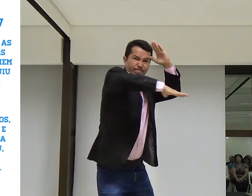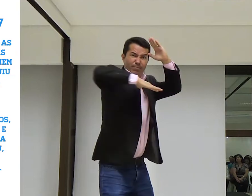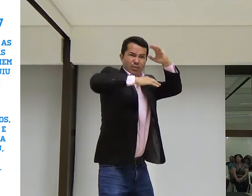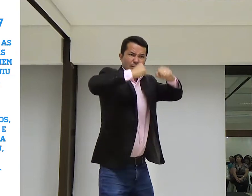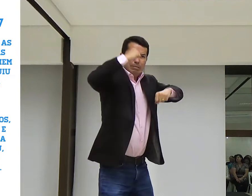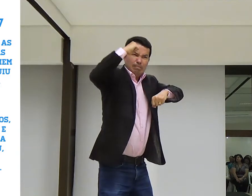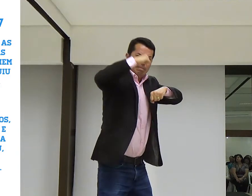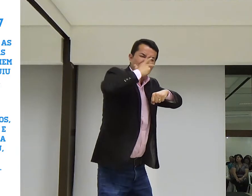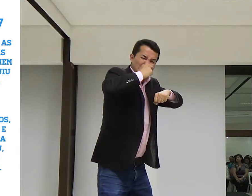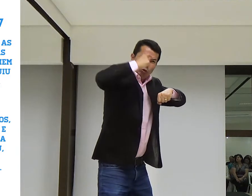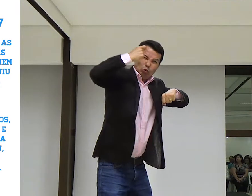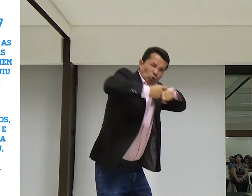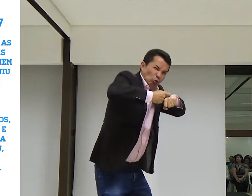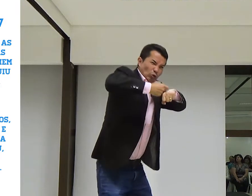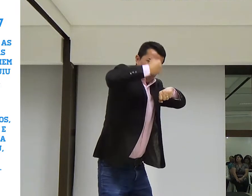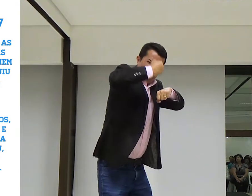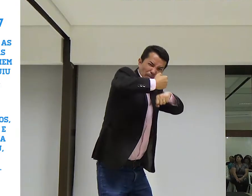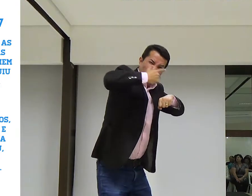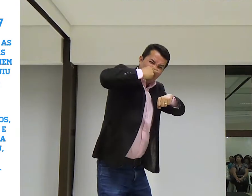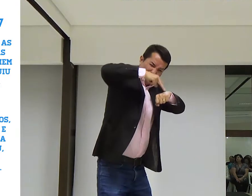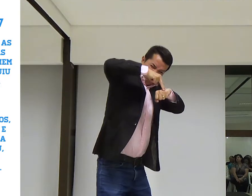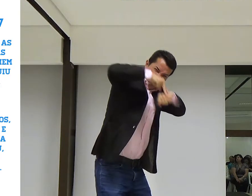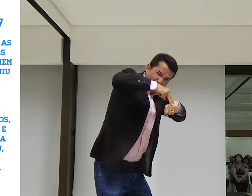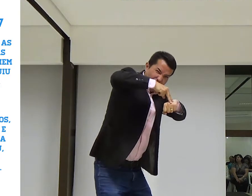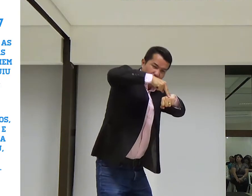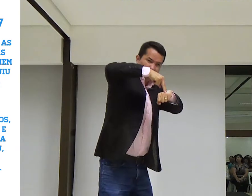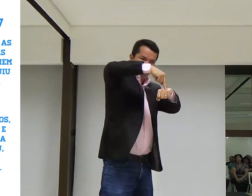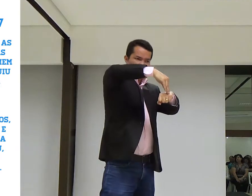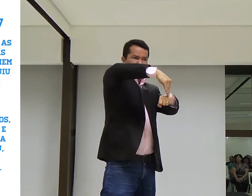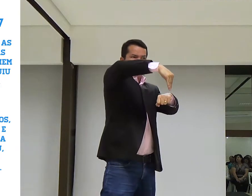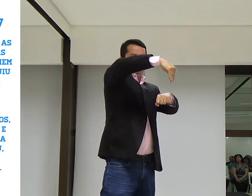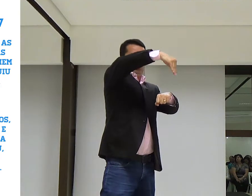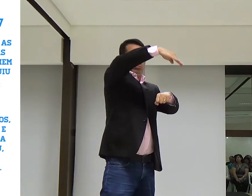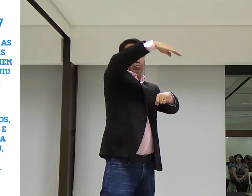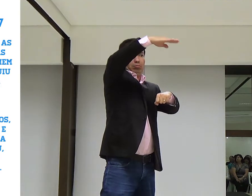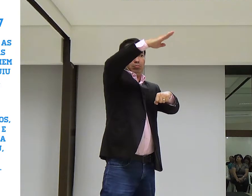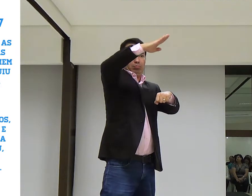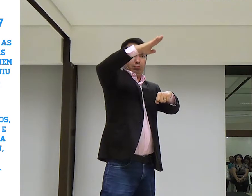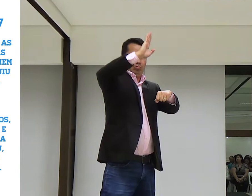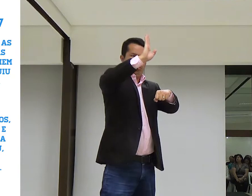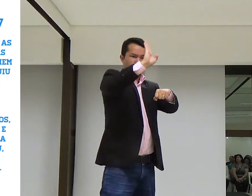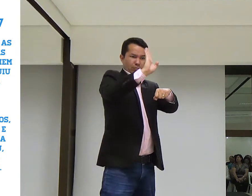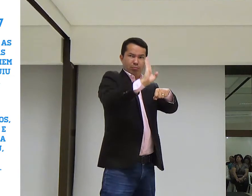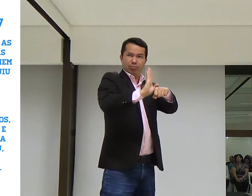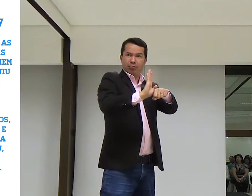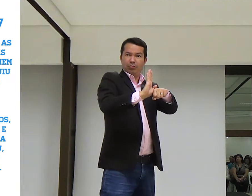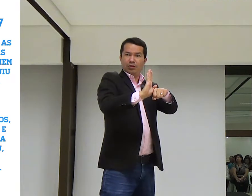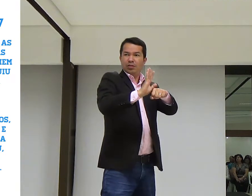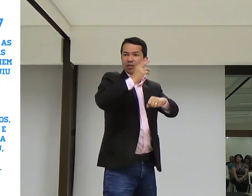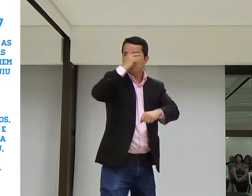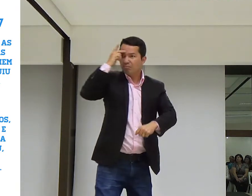firme. Foi feita uma bela casa ali, mas com uma base firme, forte.